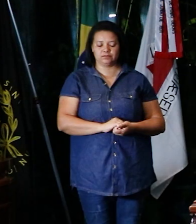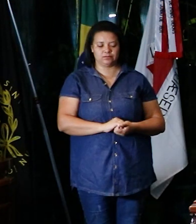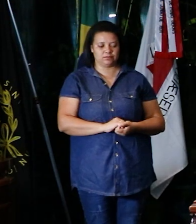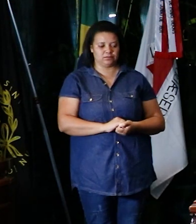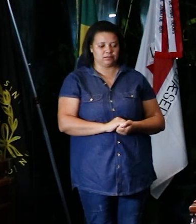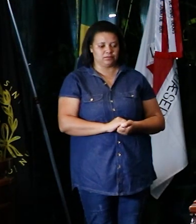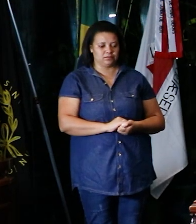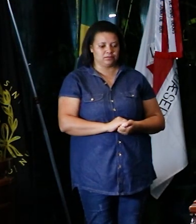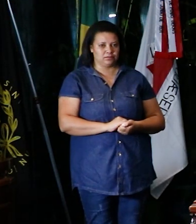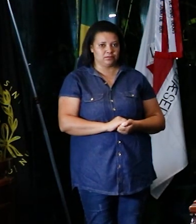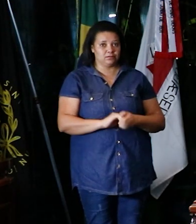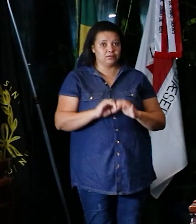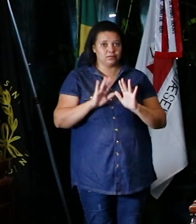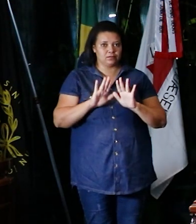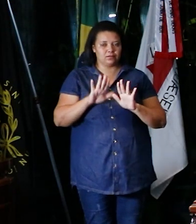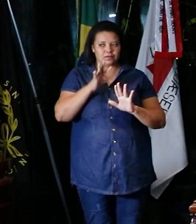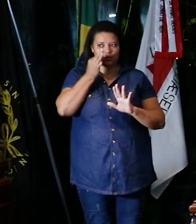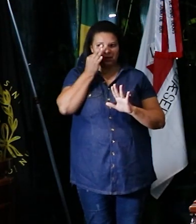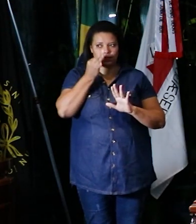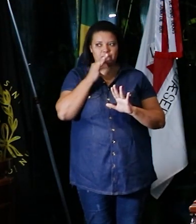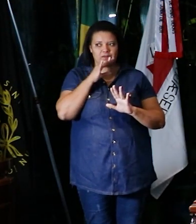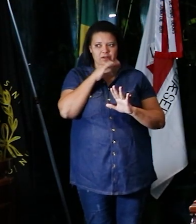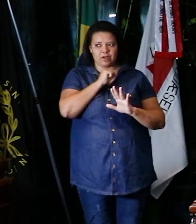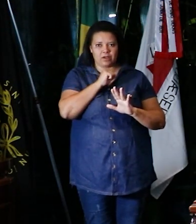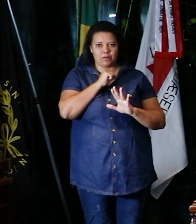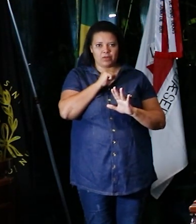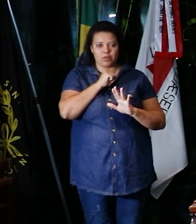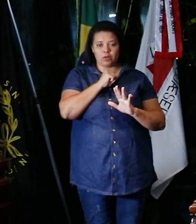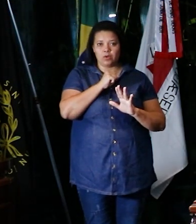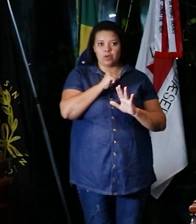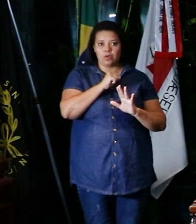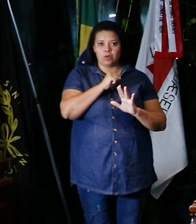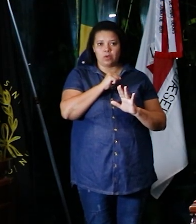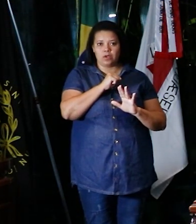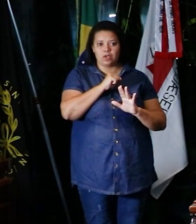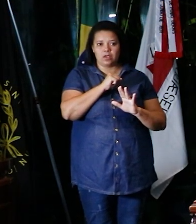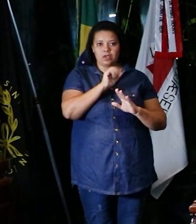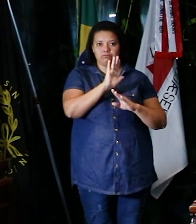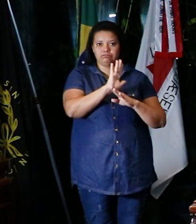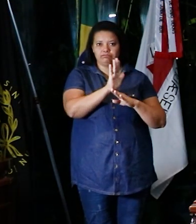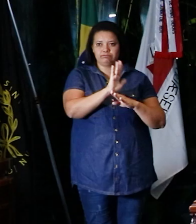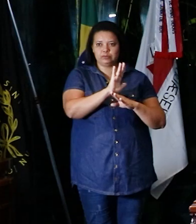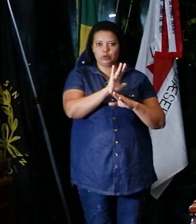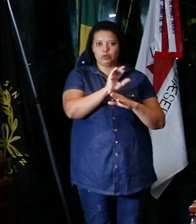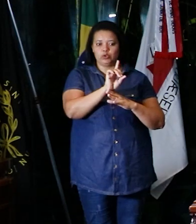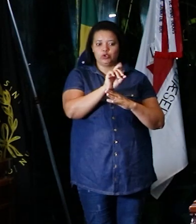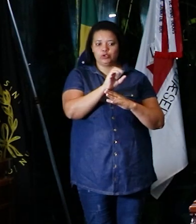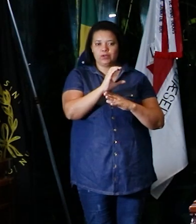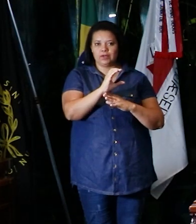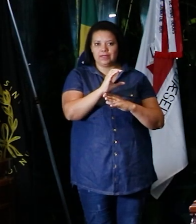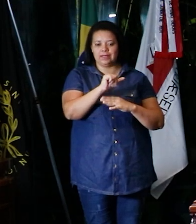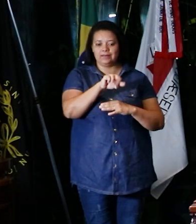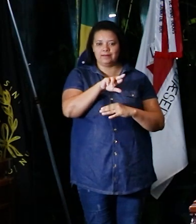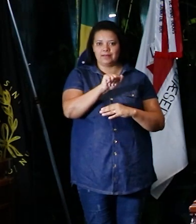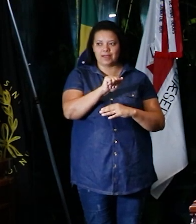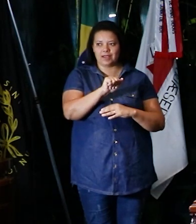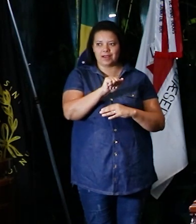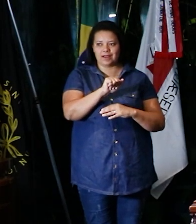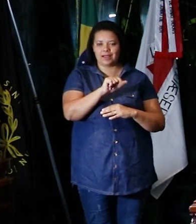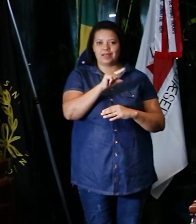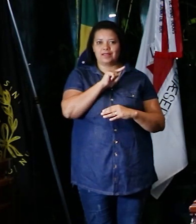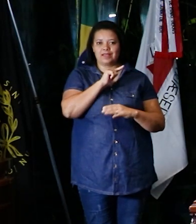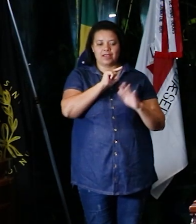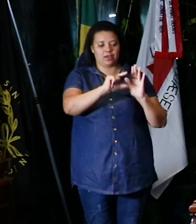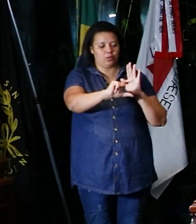No documentário da Nara Leão, que está na Globo, né, aparece esse